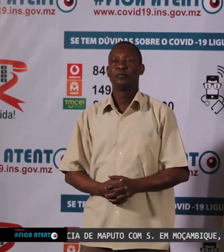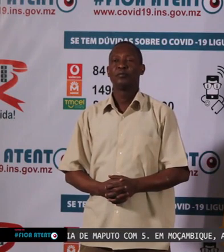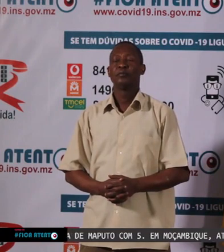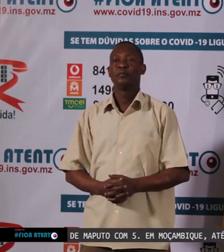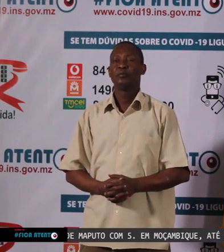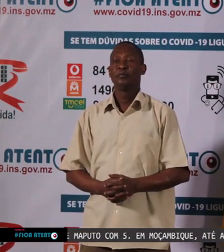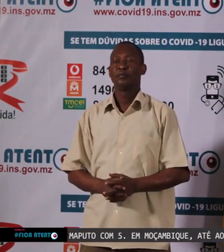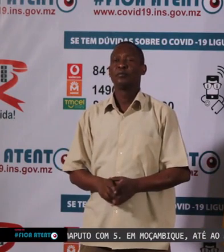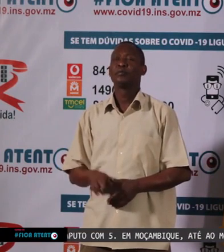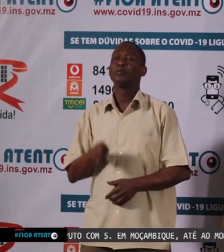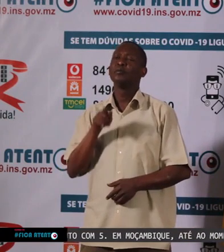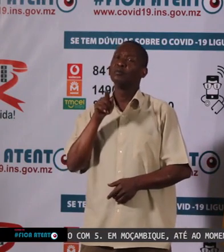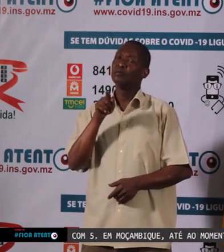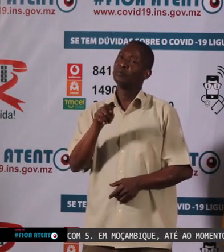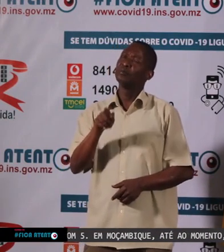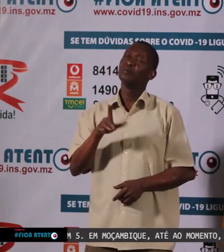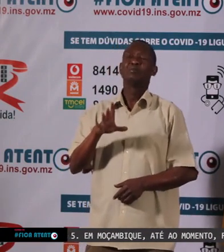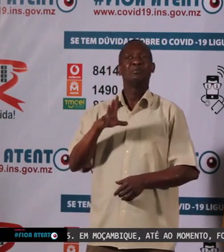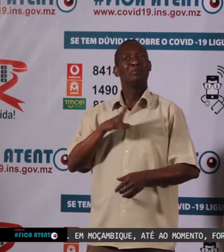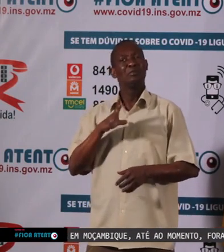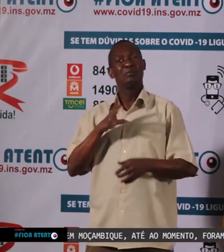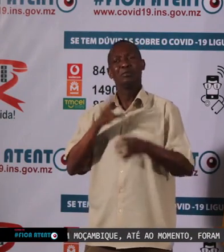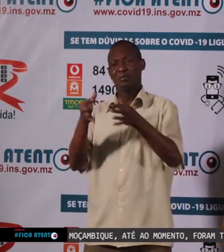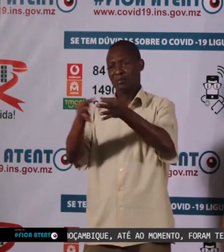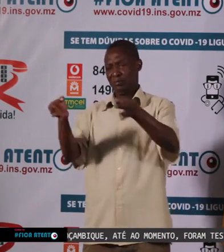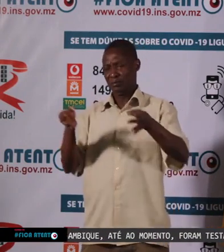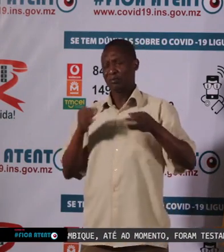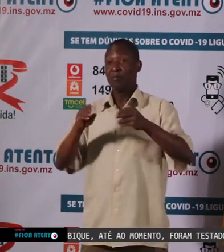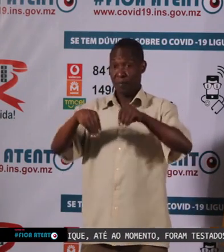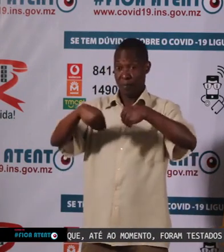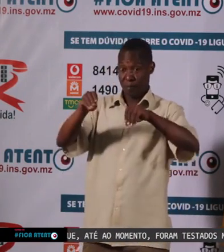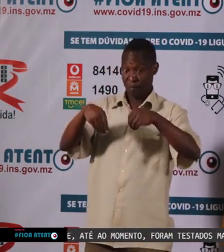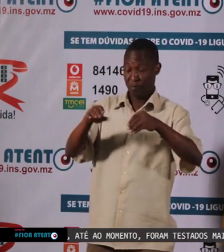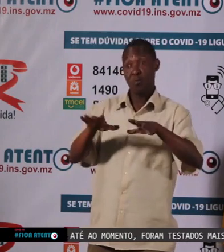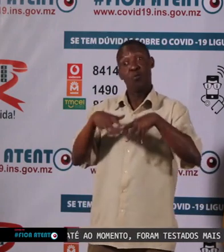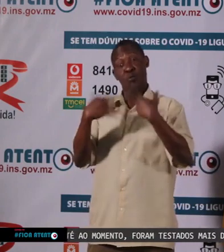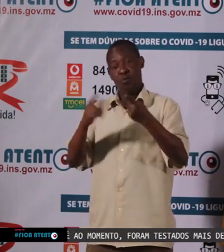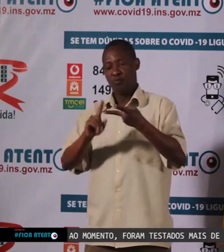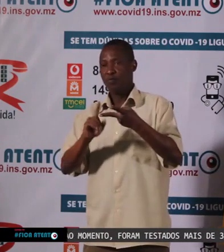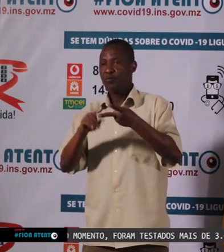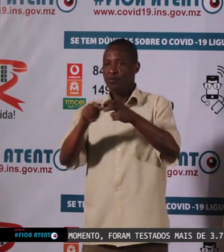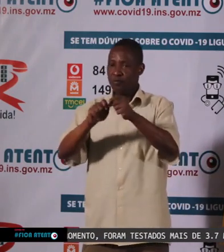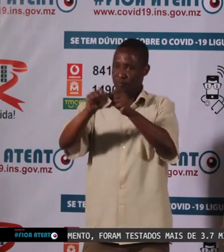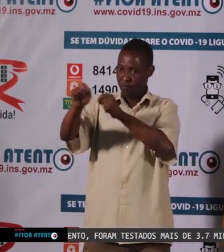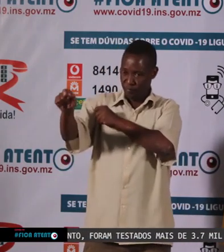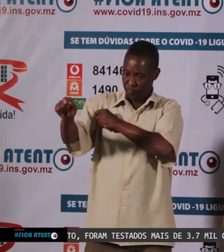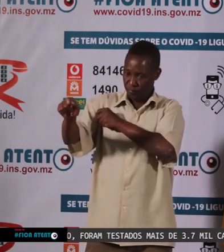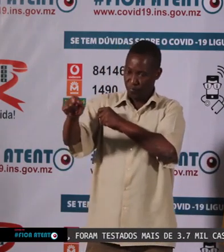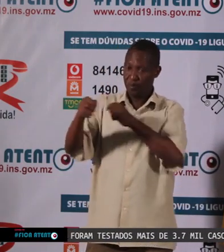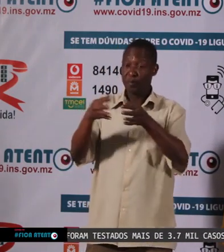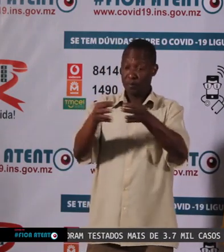tiver, ou se tiver um lenço descartável, ou lenço não descartável, é fundamental usar o